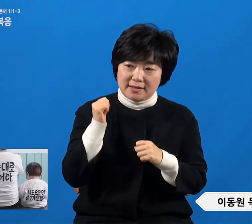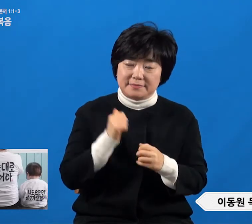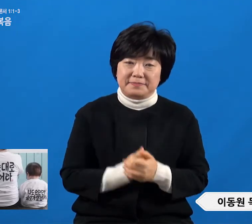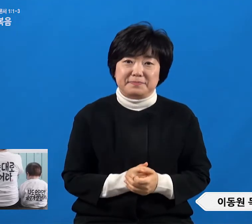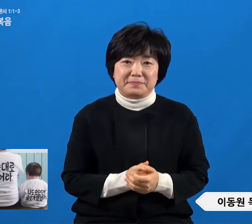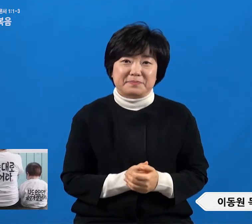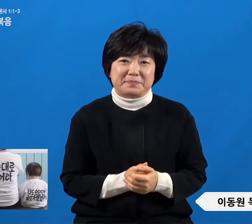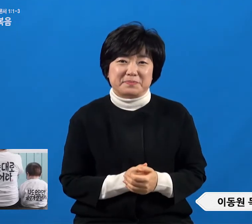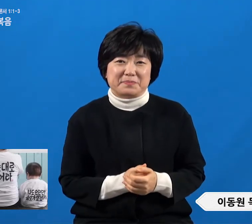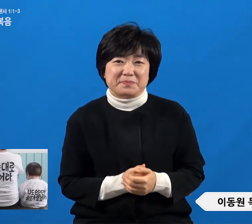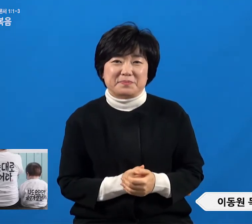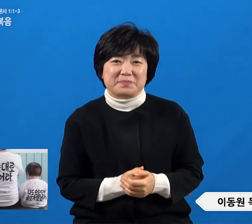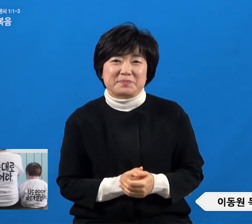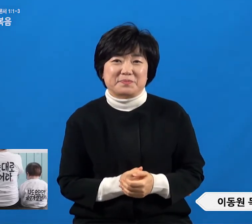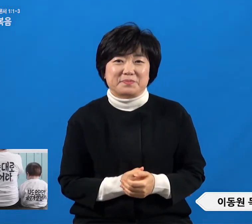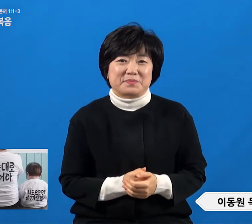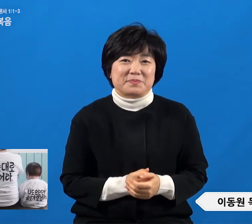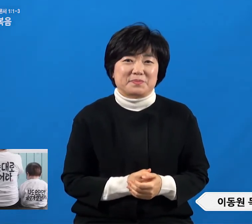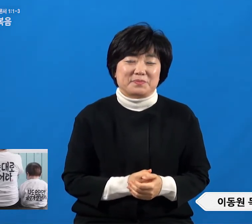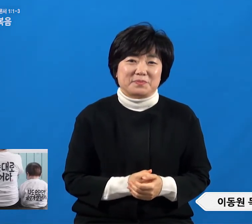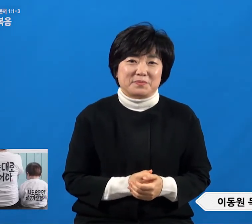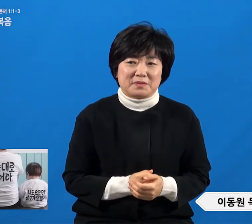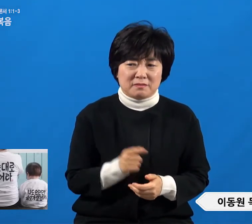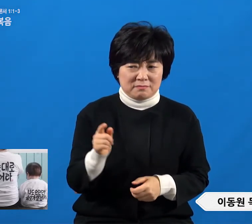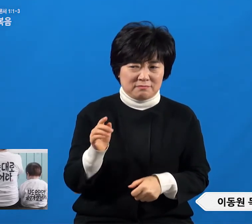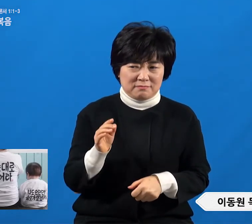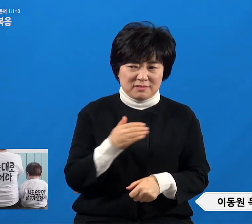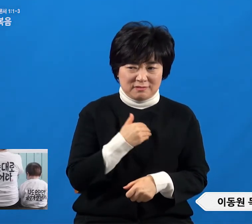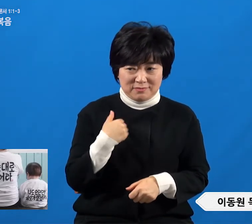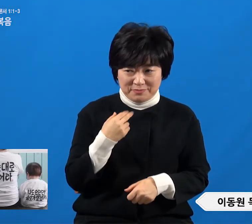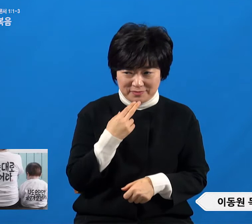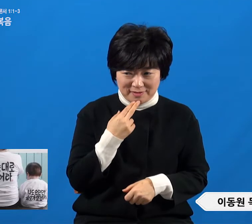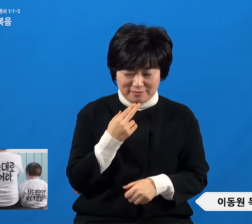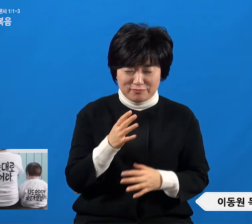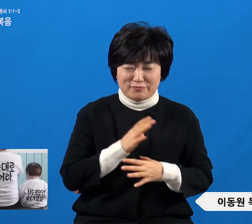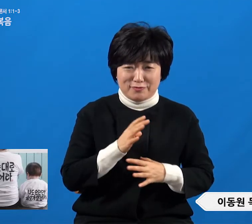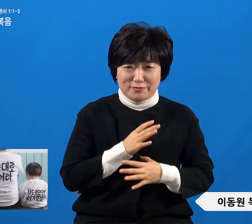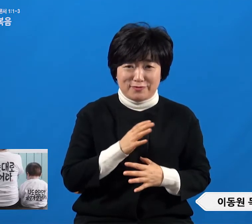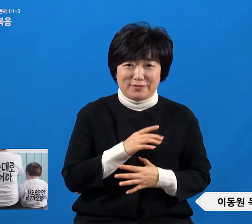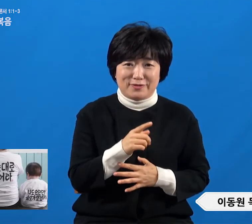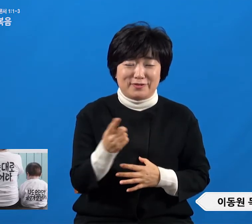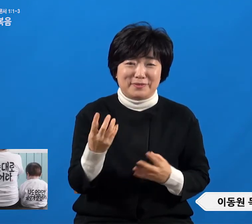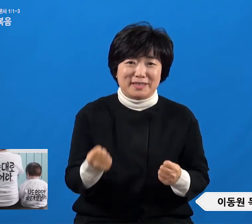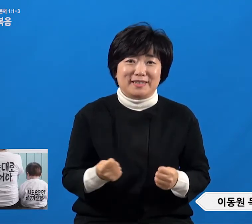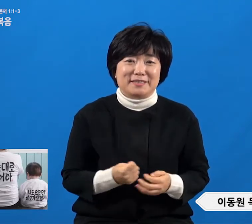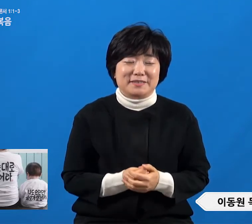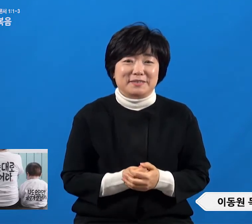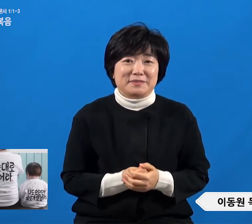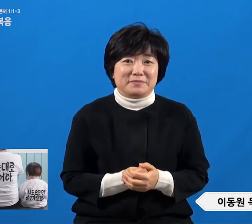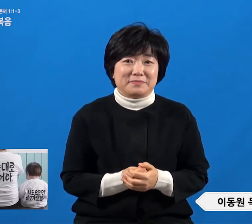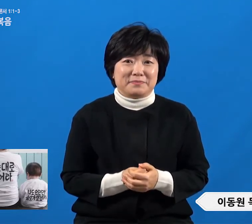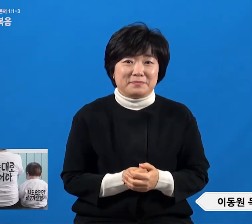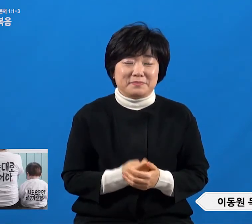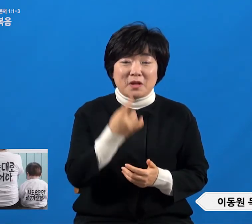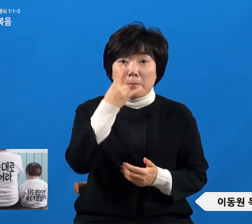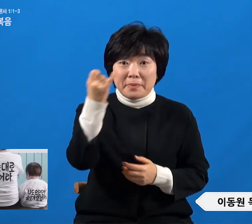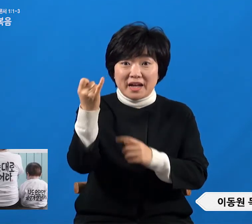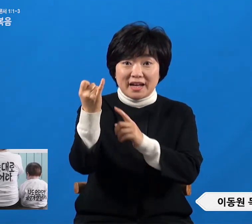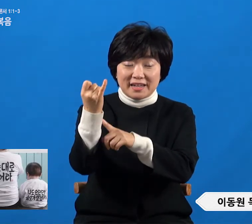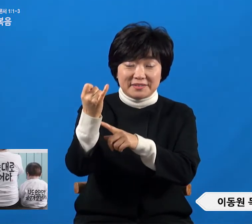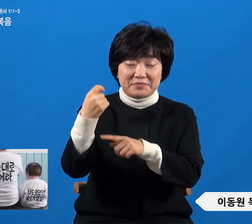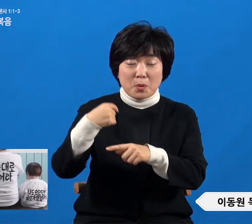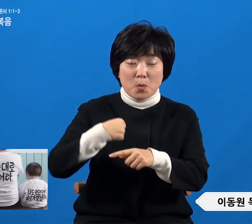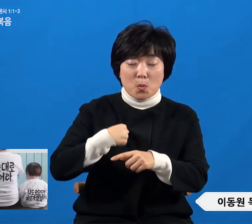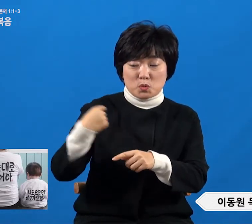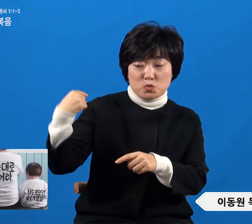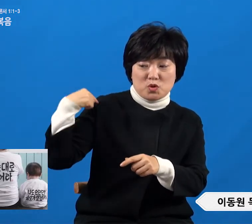말을 잘 듣자. 잘 못하시는 거 보니까 역시 두려움이 많으신 것 같아요. 또 엄마 티셔츠 등에는 뭐라고